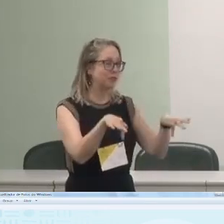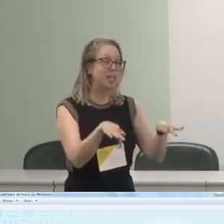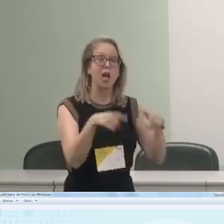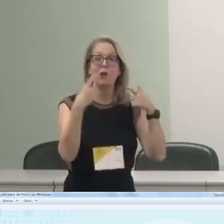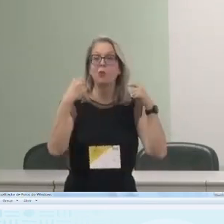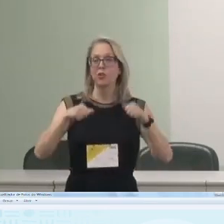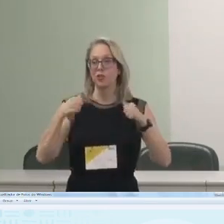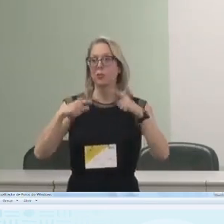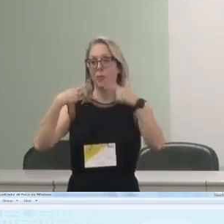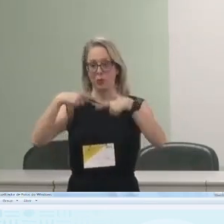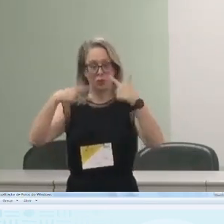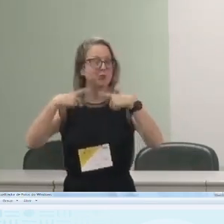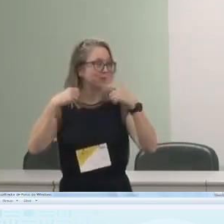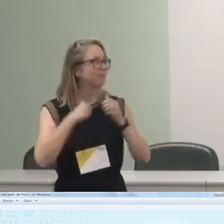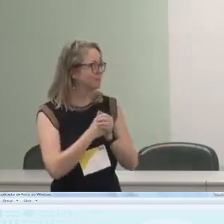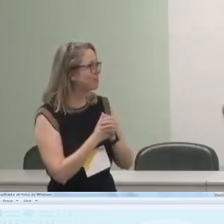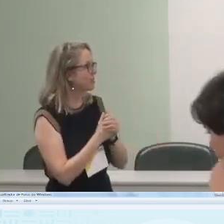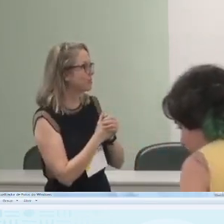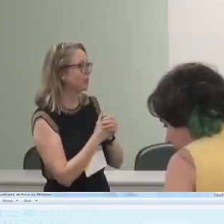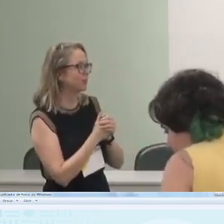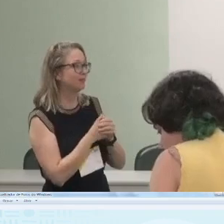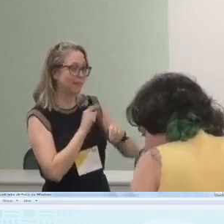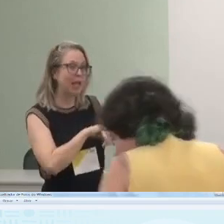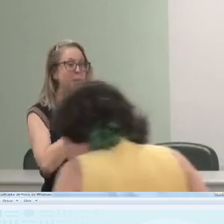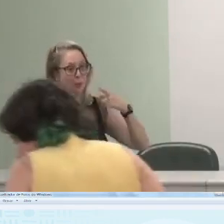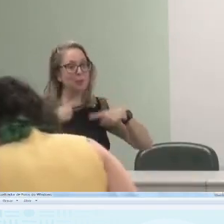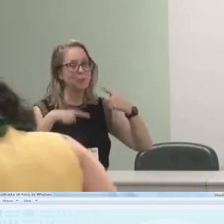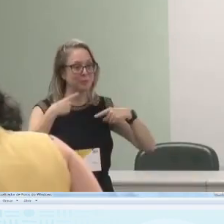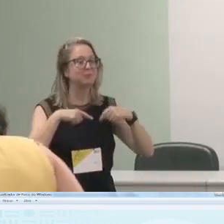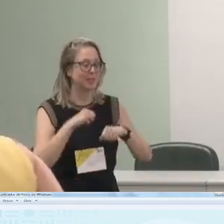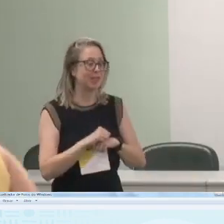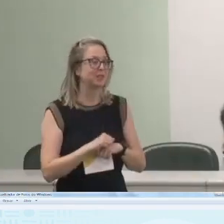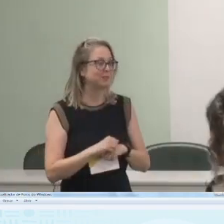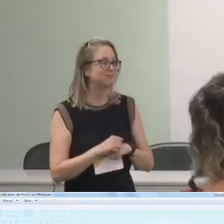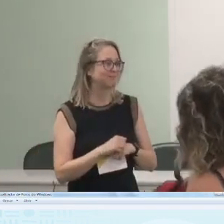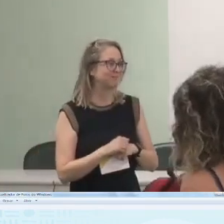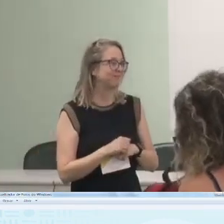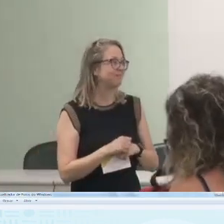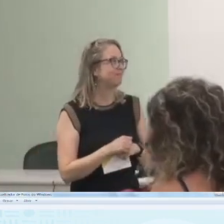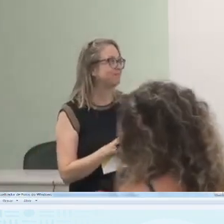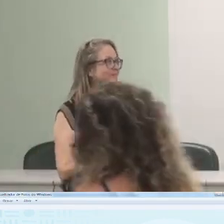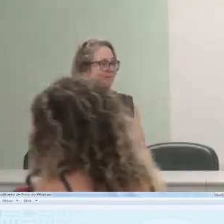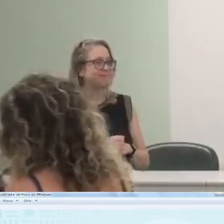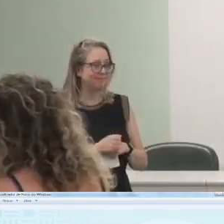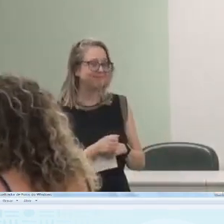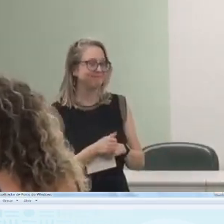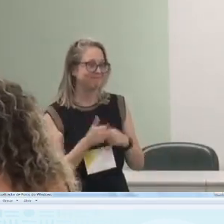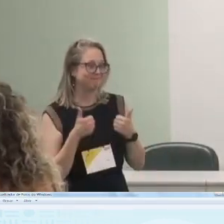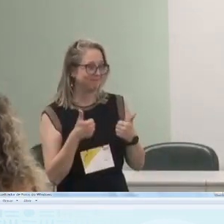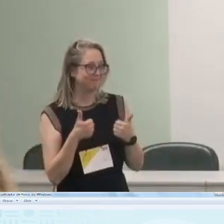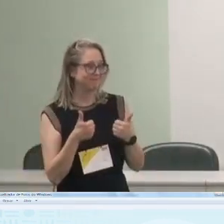profundos. Espero que a gente tenha tempo ao final para a gente poder discutir, fazer perguntas e trocar